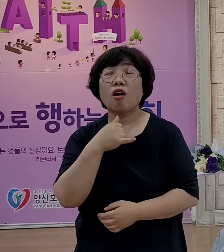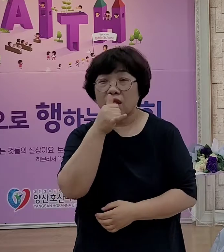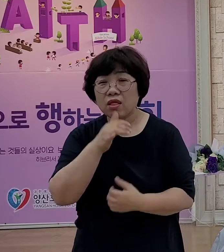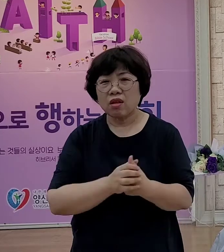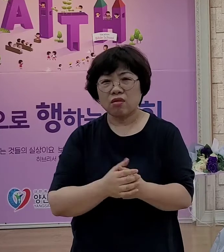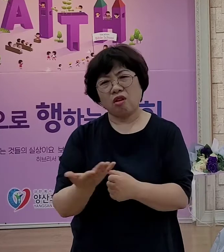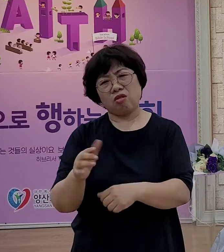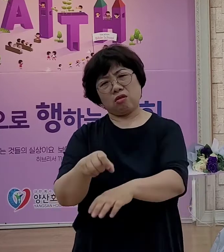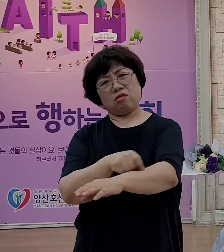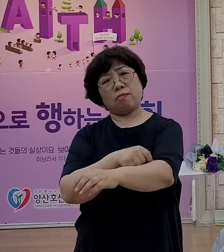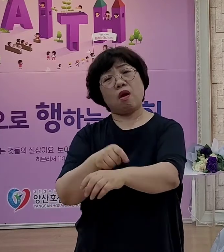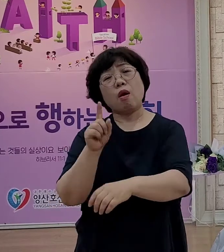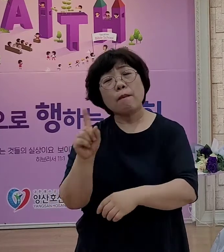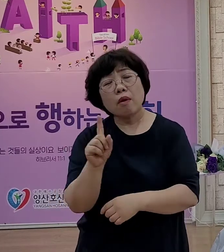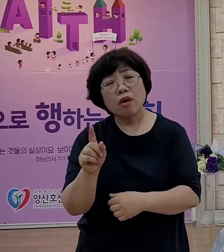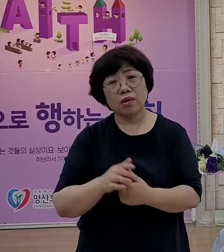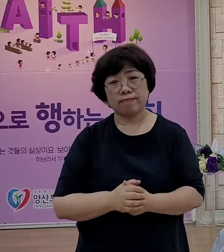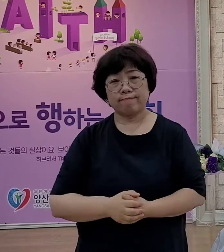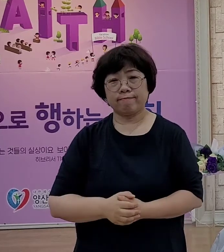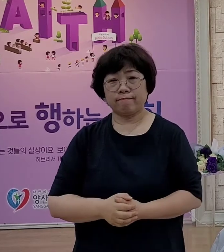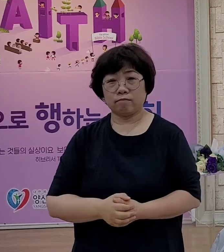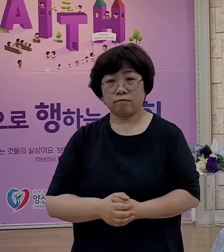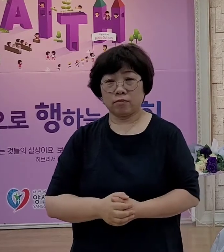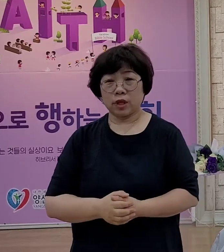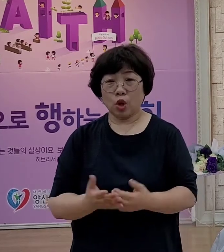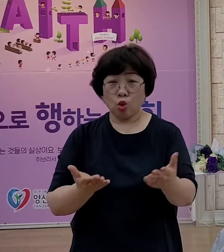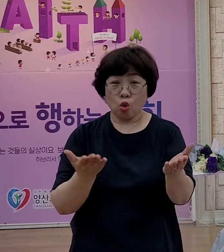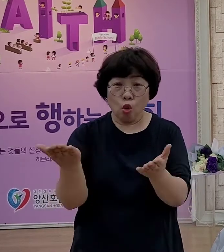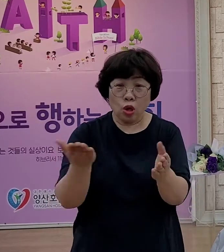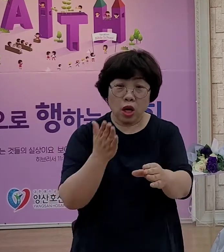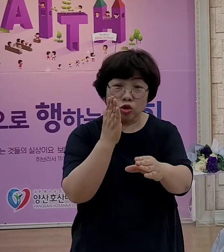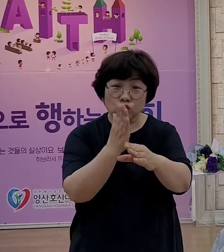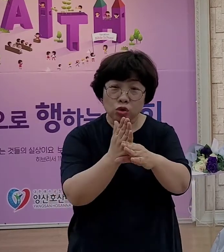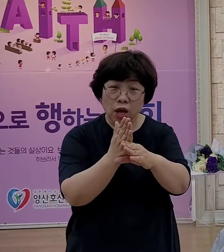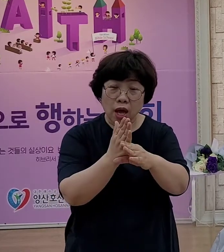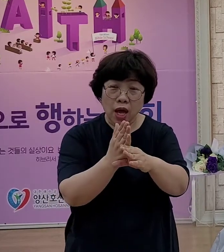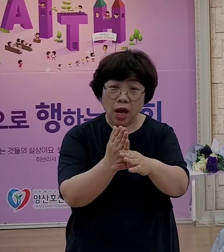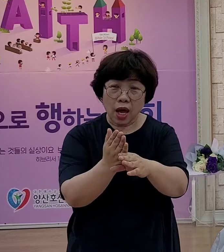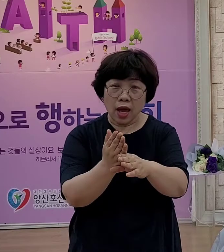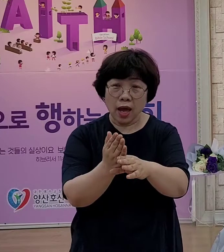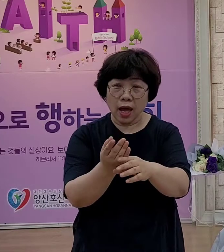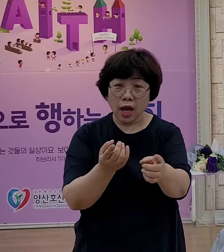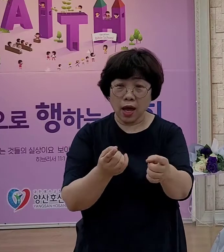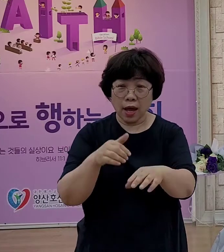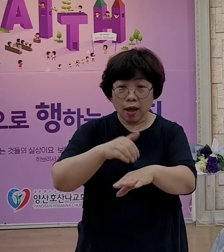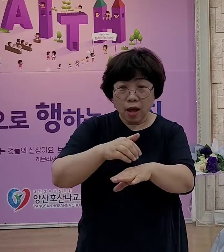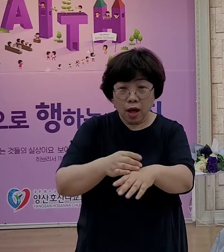특이한 것은 뭐냐면, 그 공연 중에도 그 조련사가